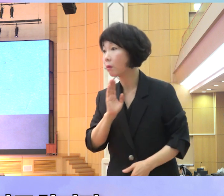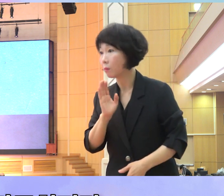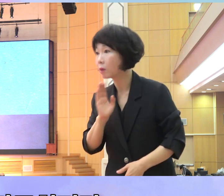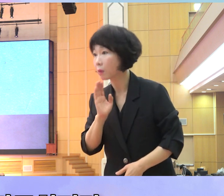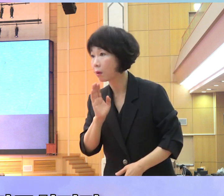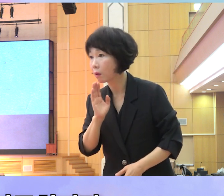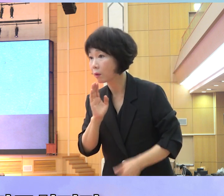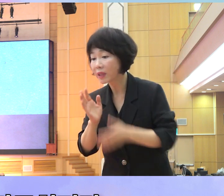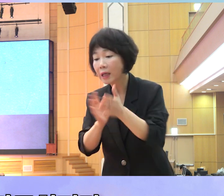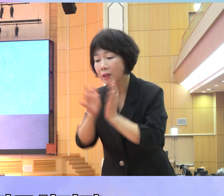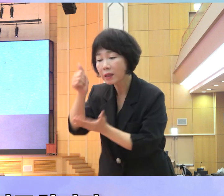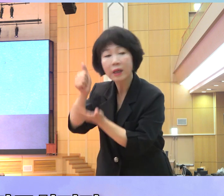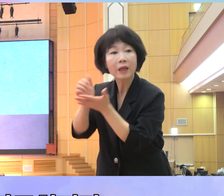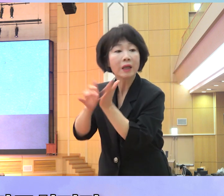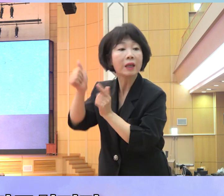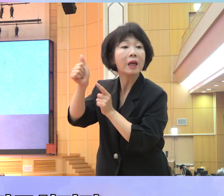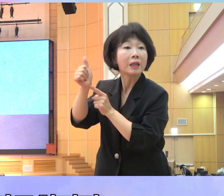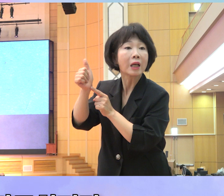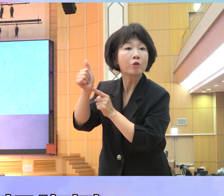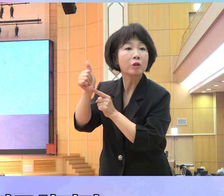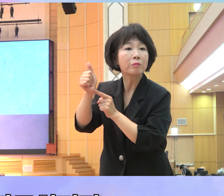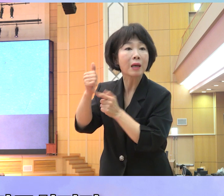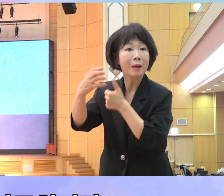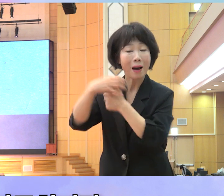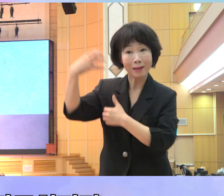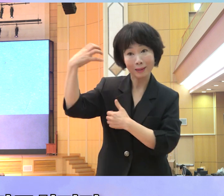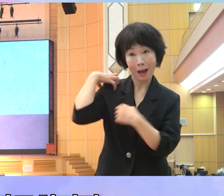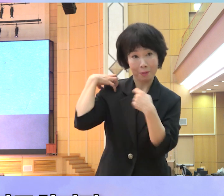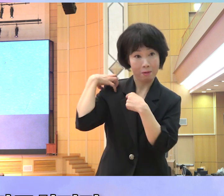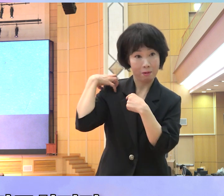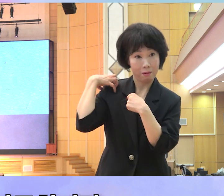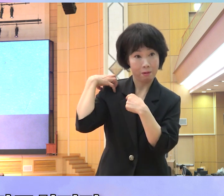게 예수님의 핵심 사역이었습니까?